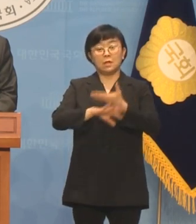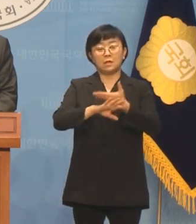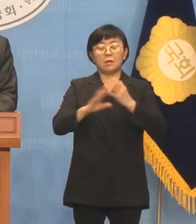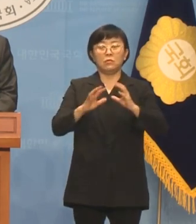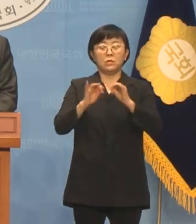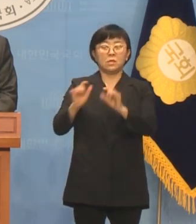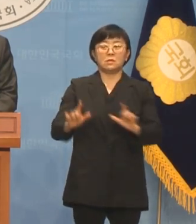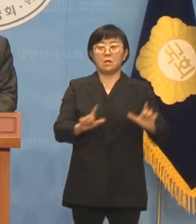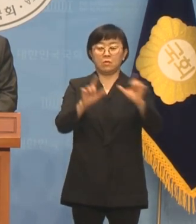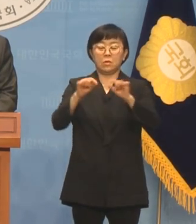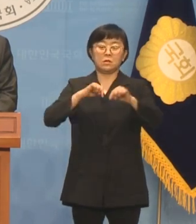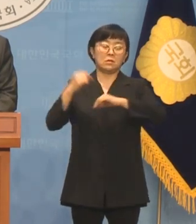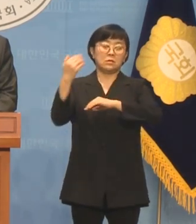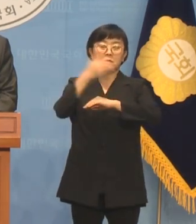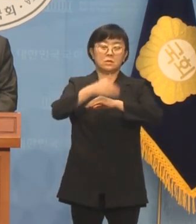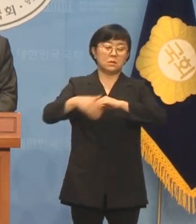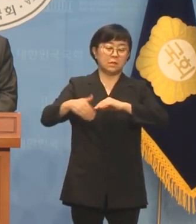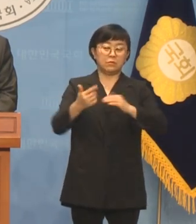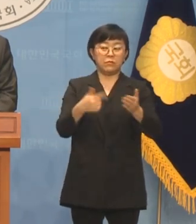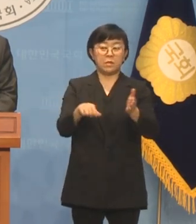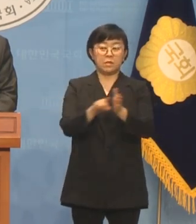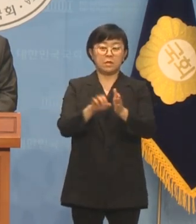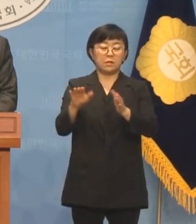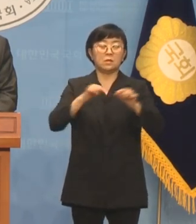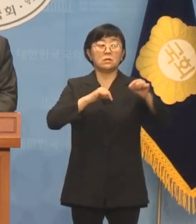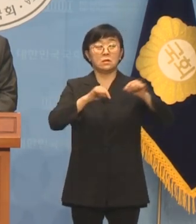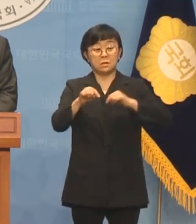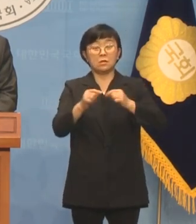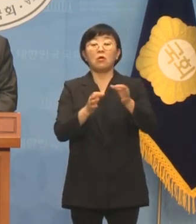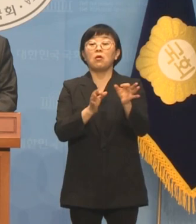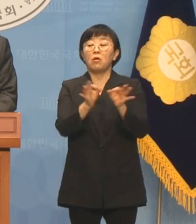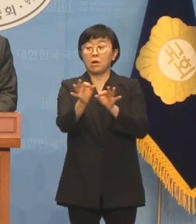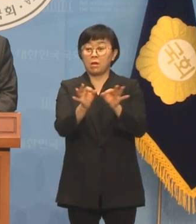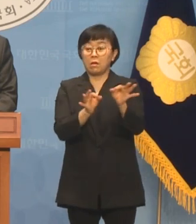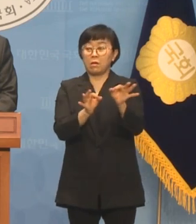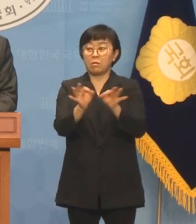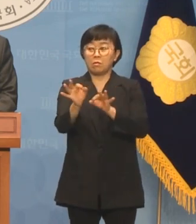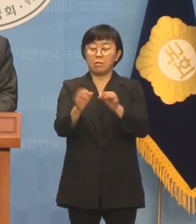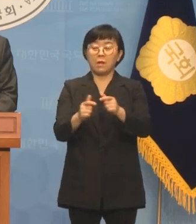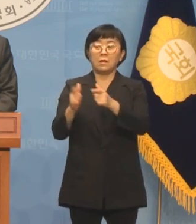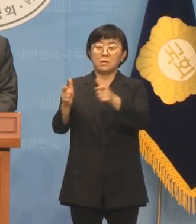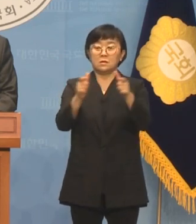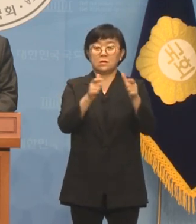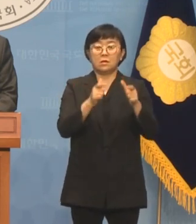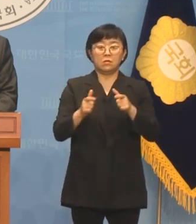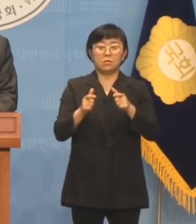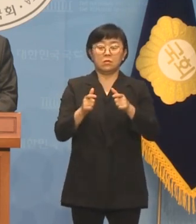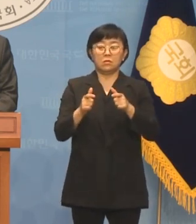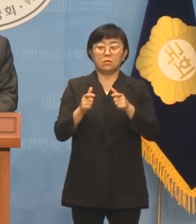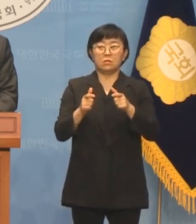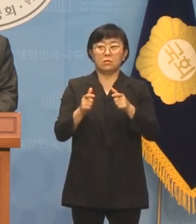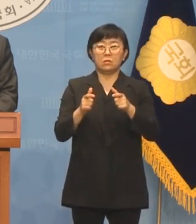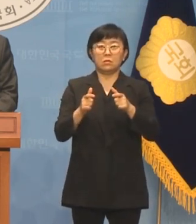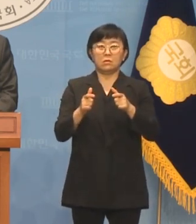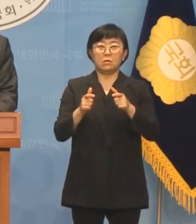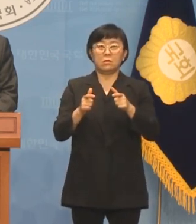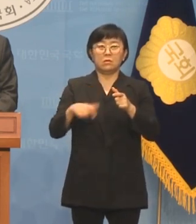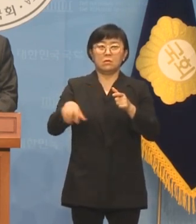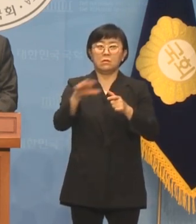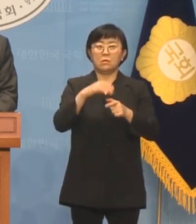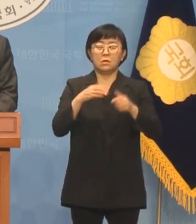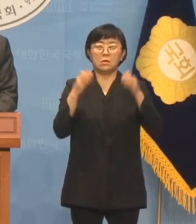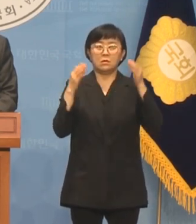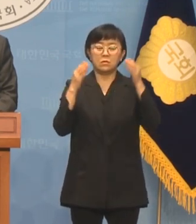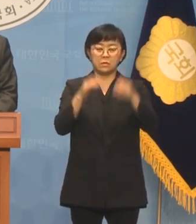정책을 대변하기보다는 정치적 거래와 지역구 나누어 먹기식에 초점을 맞추고